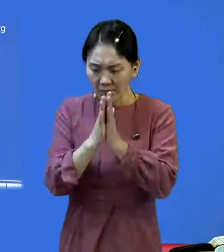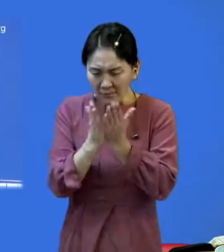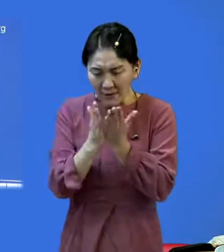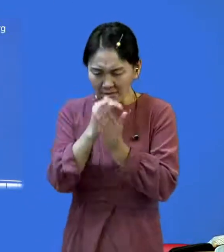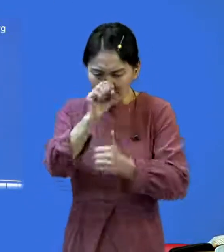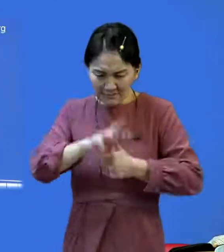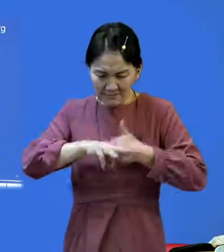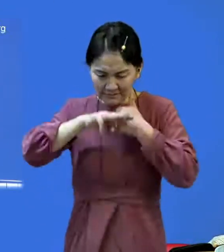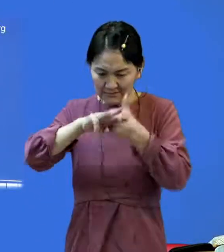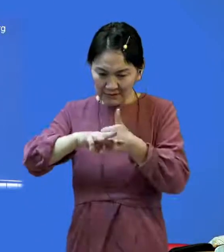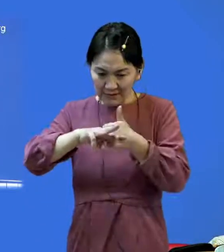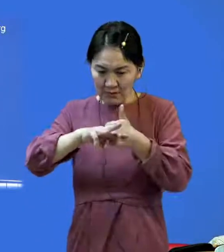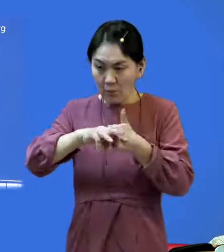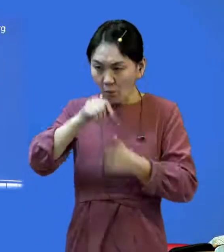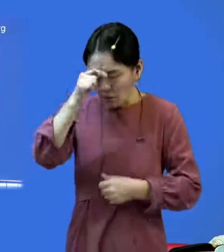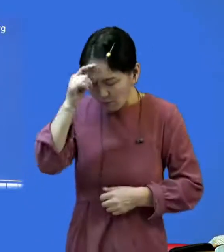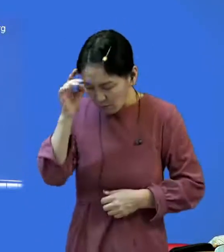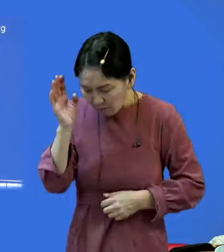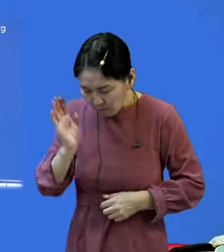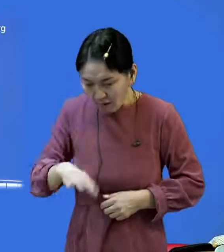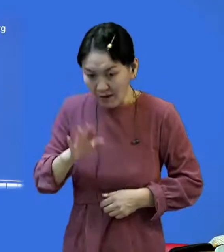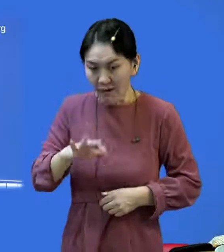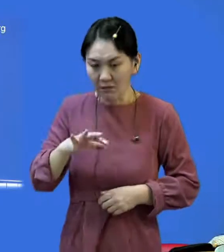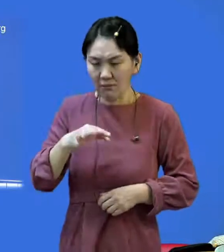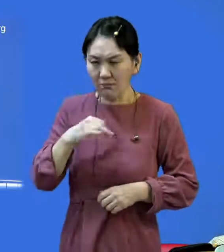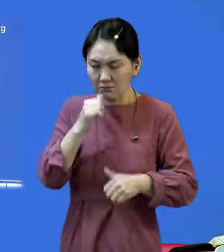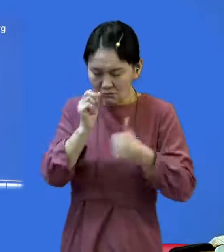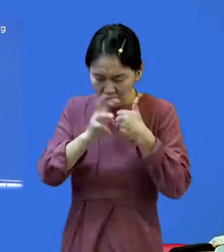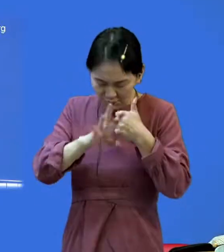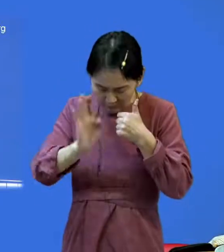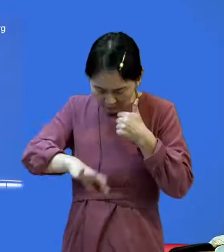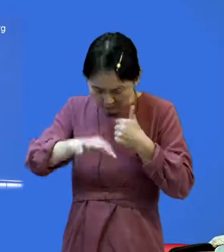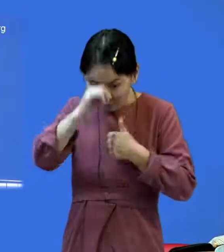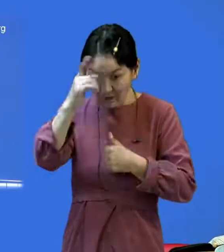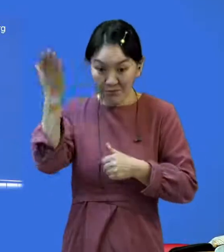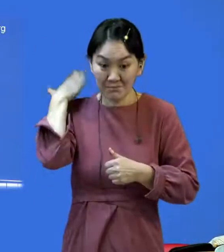сайн мэдээ ухаарсан шиг ухаарсан үе байсаа.